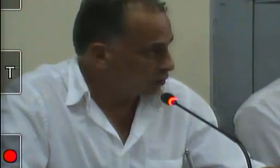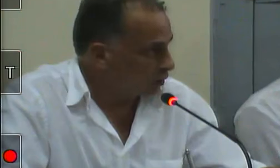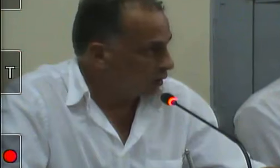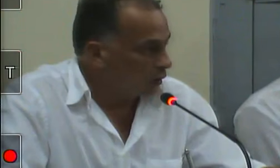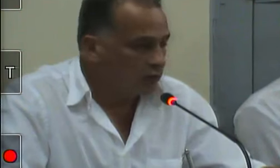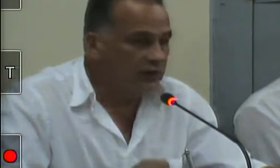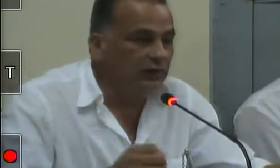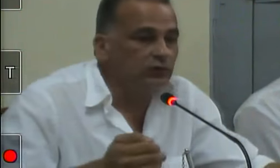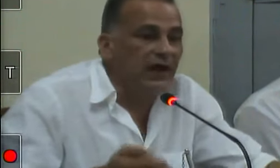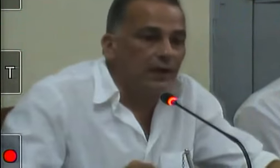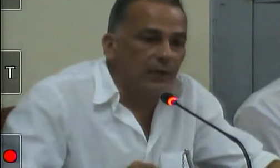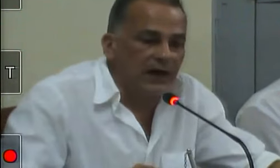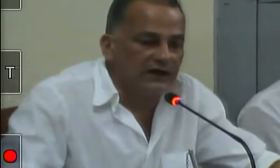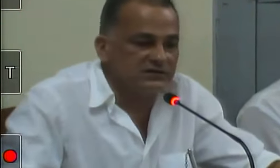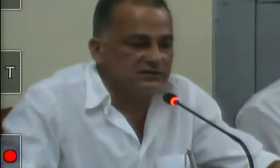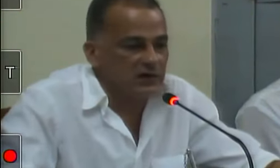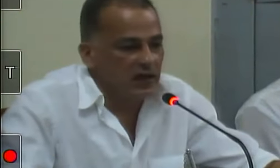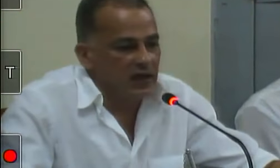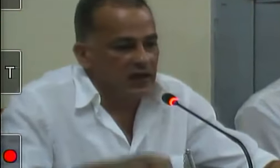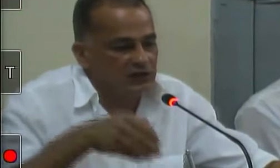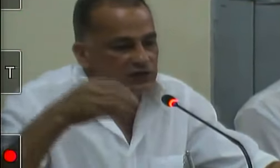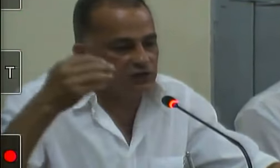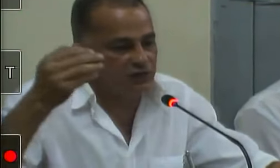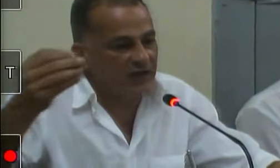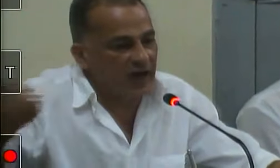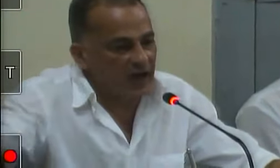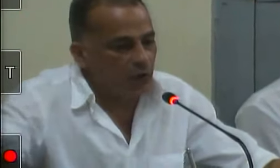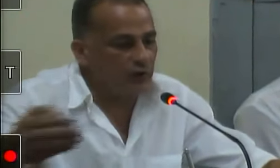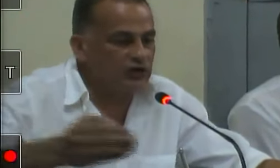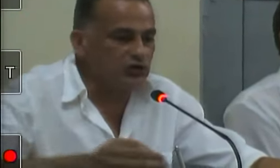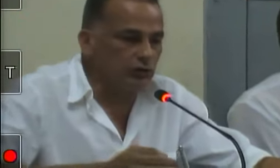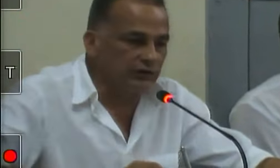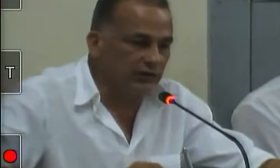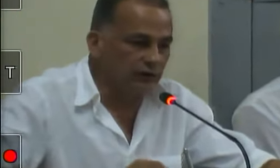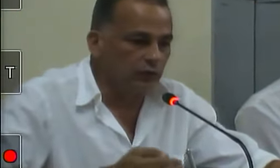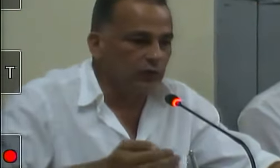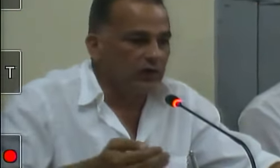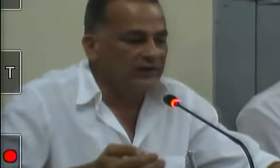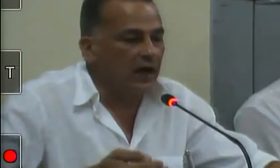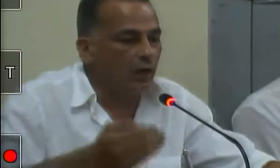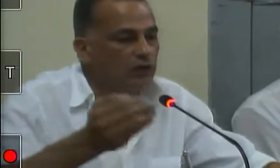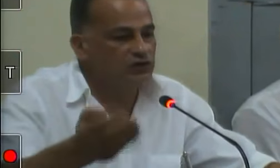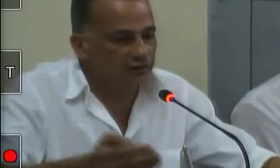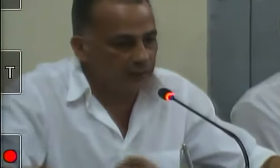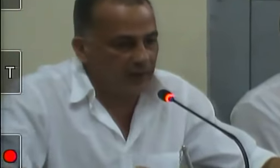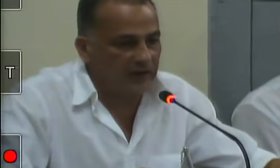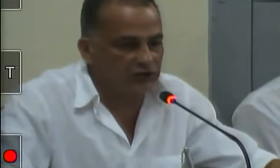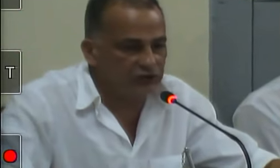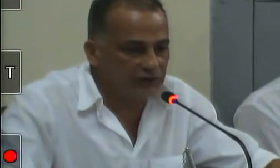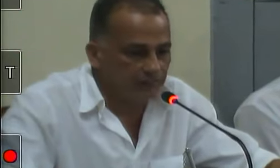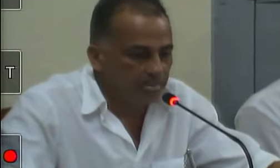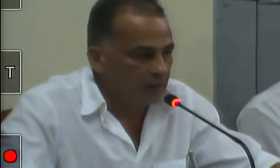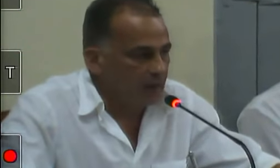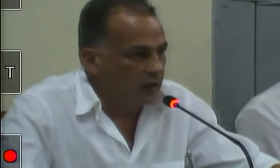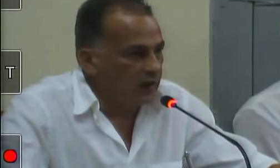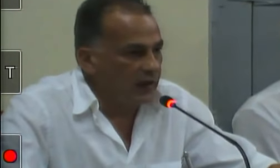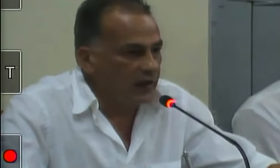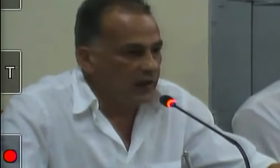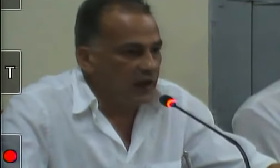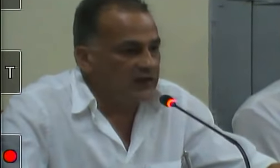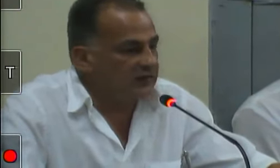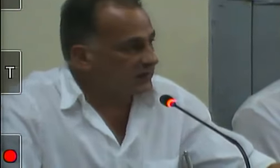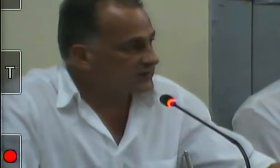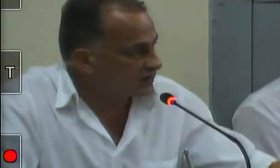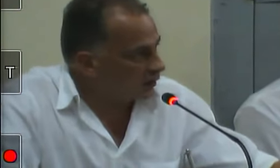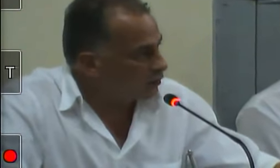quesito. O que não dá mais é a gente ficar questionando da onde vai partir